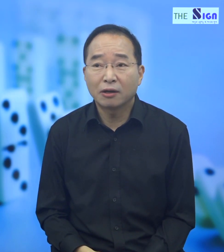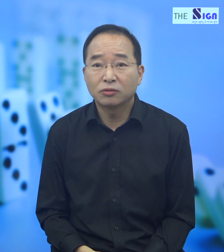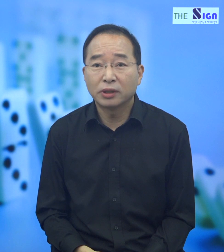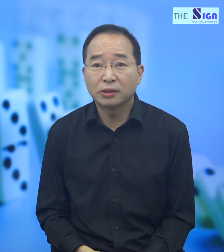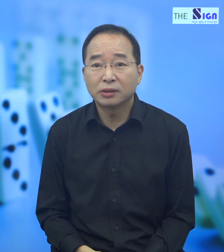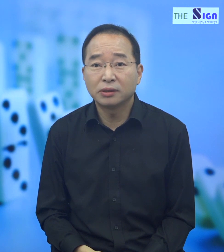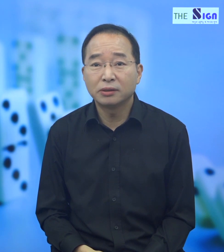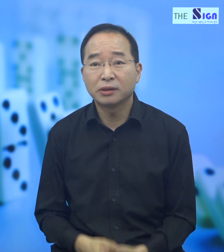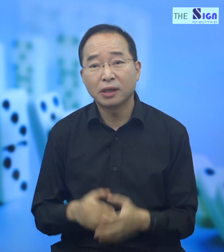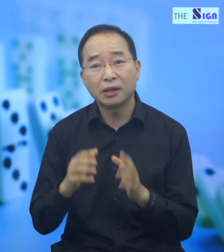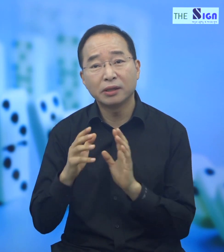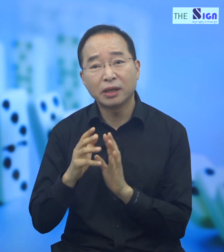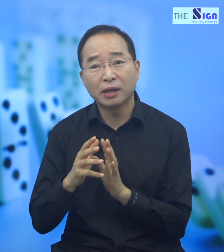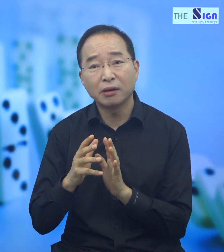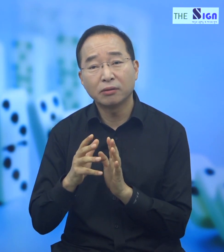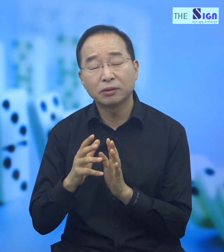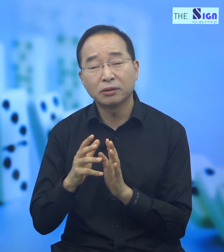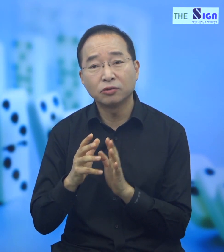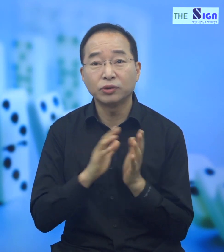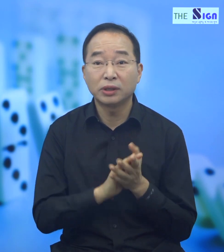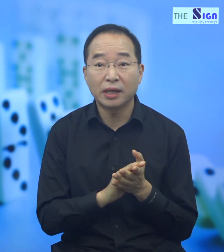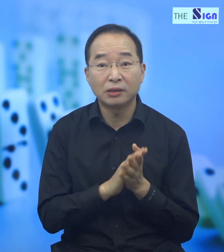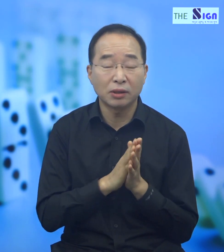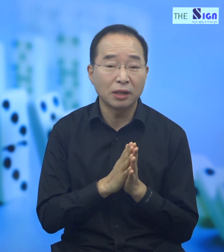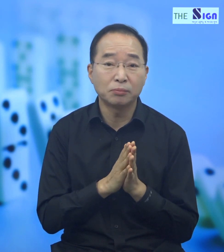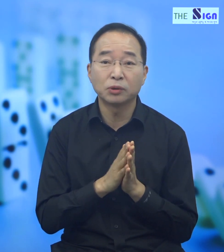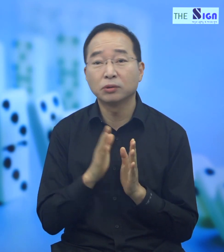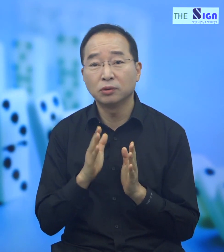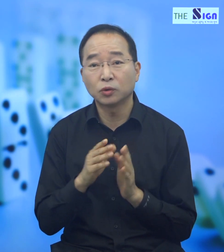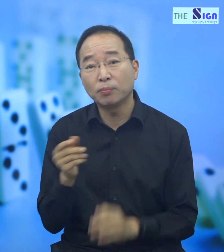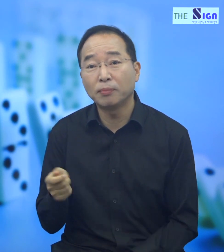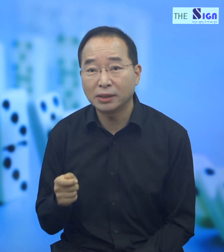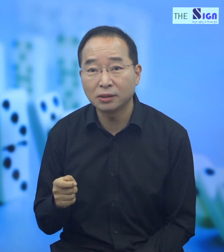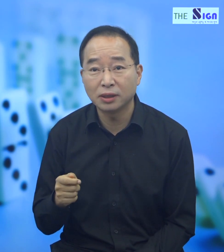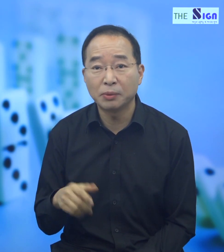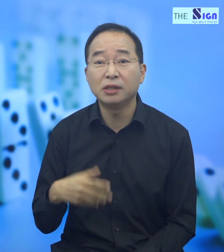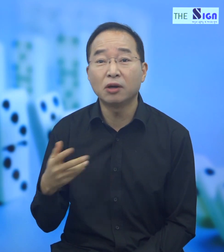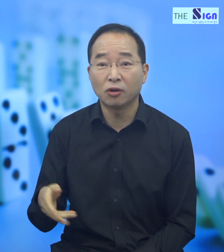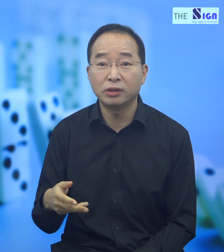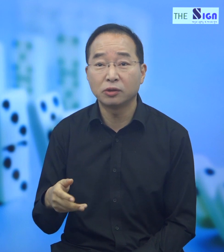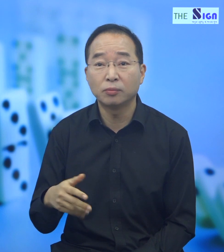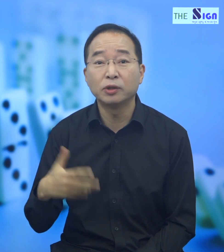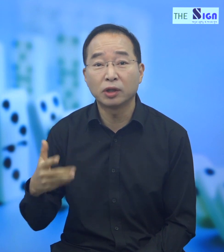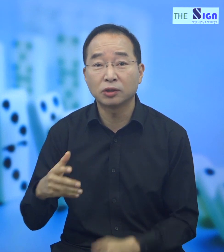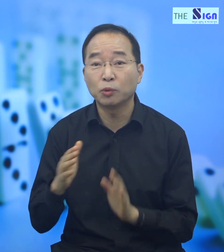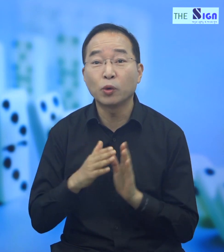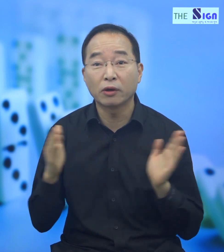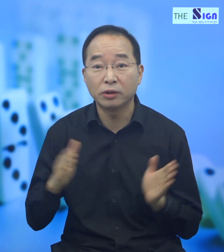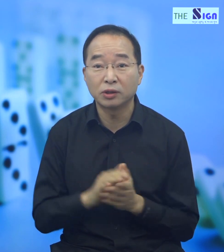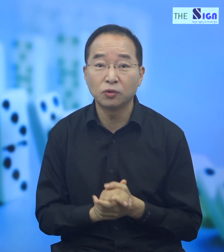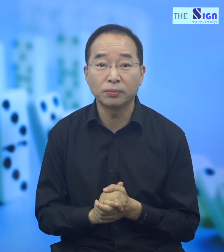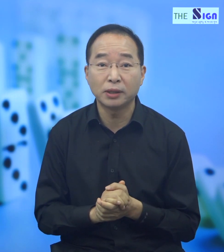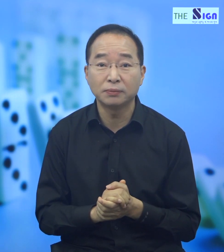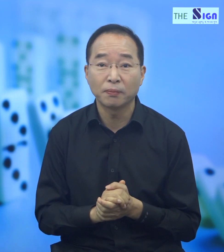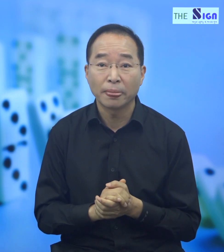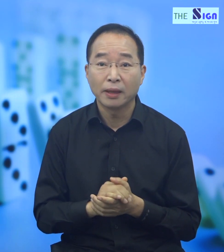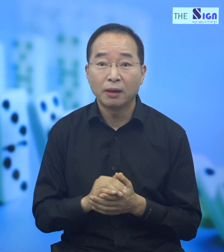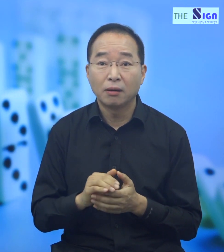연애하다라고 했을 때의 어떤 수위가 예전에는 손 만지는데 1년 걸리고 이렇게 참 오래 걸렸는데 요즘에는